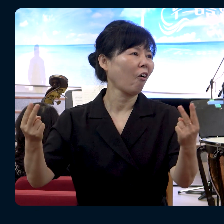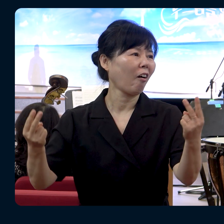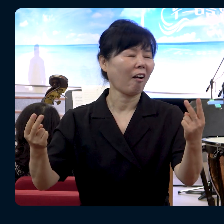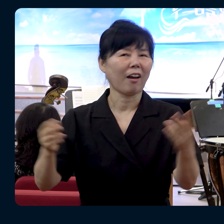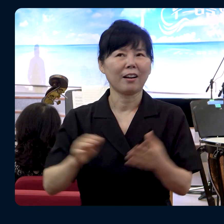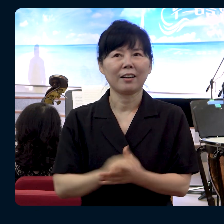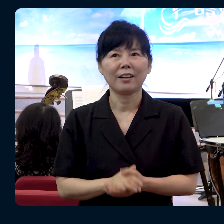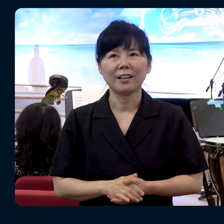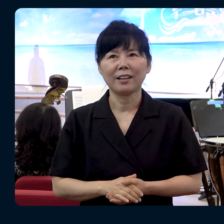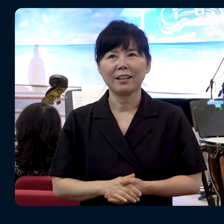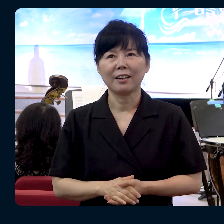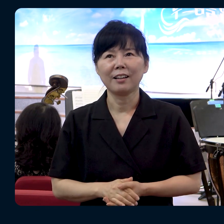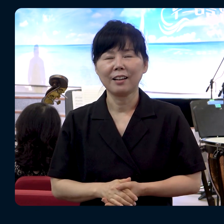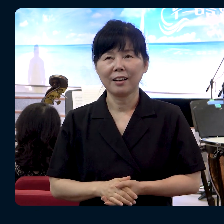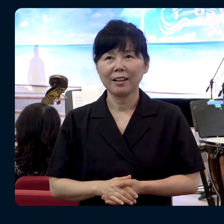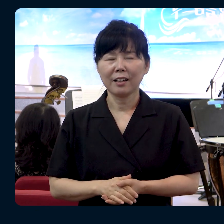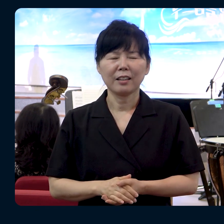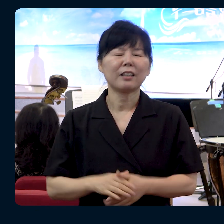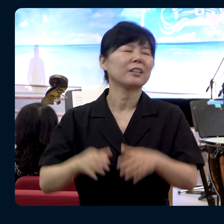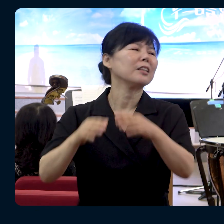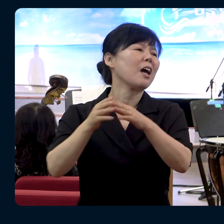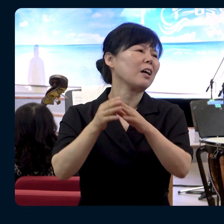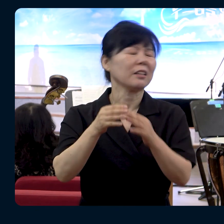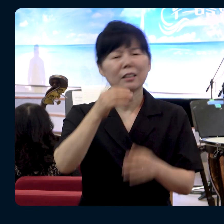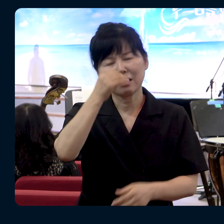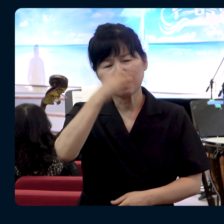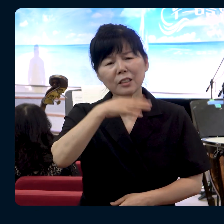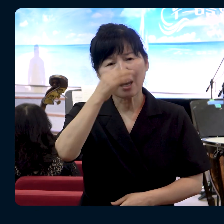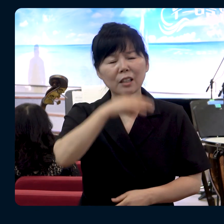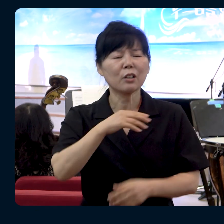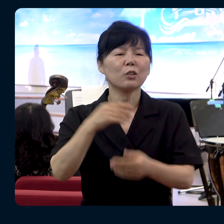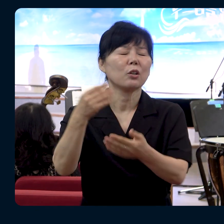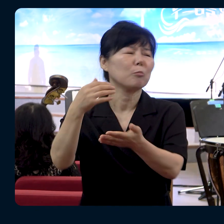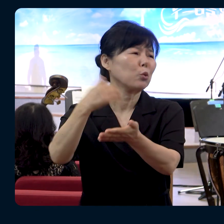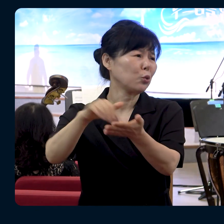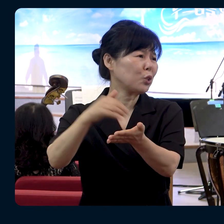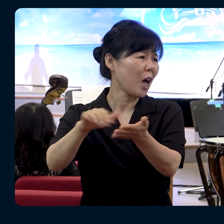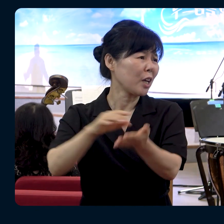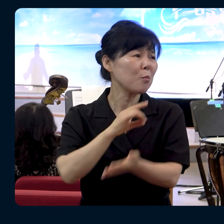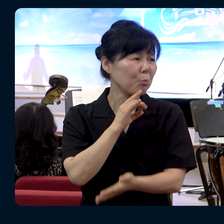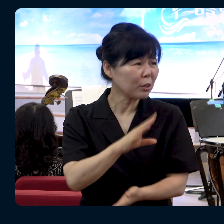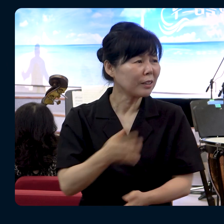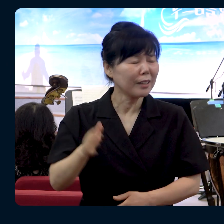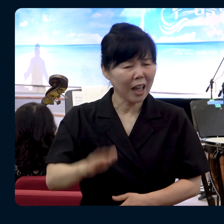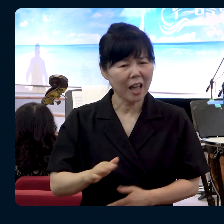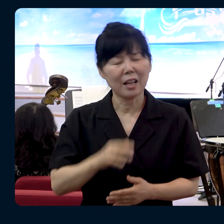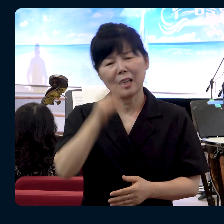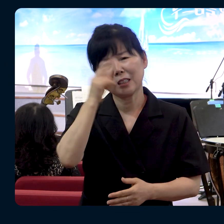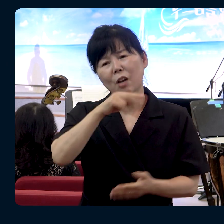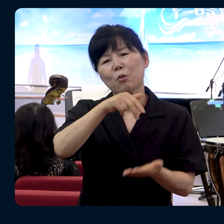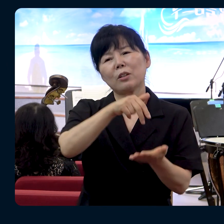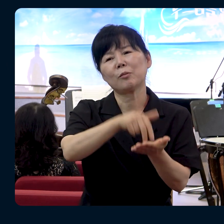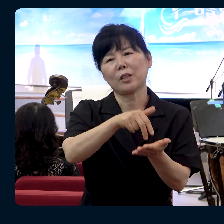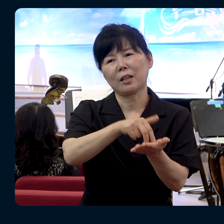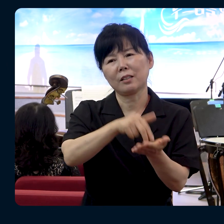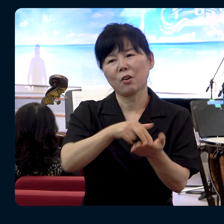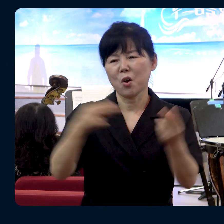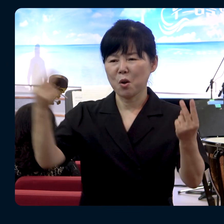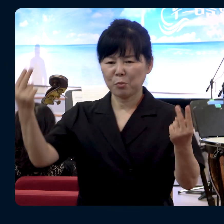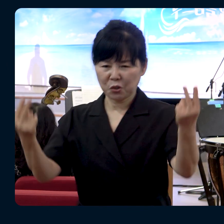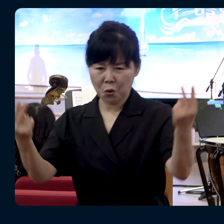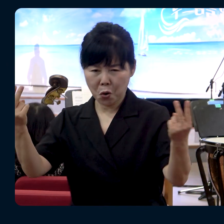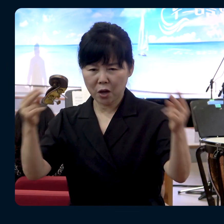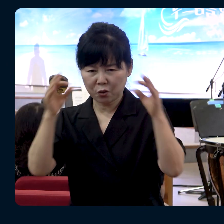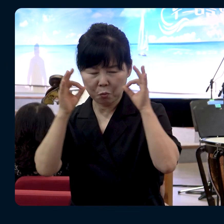시편에서 천만인이 나를 에워쌀지라도 내가 두려워하지 않는다라고 고백하는 것처럼, 그건 그냥 많은 사람을 다윗과